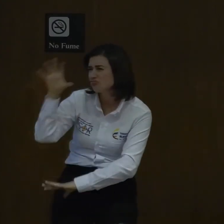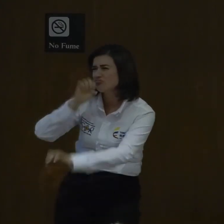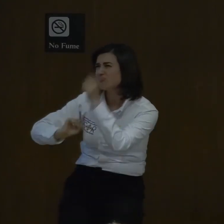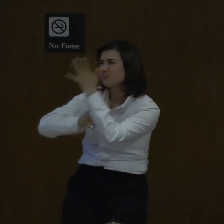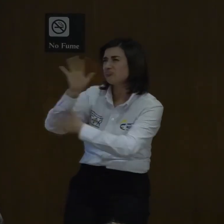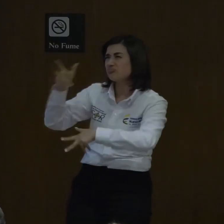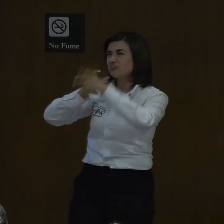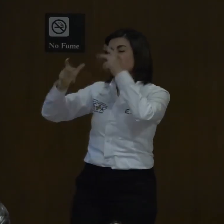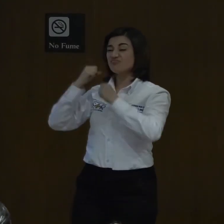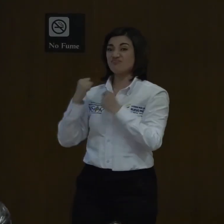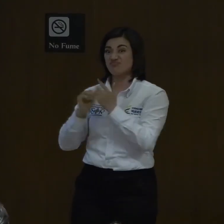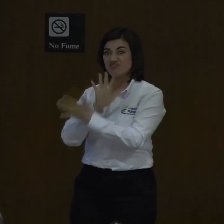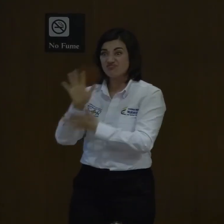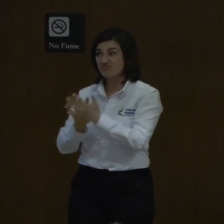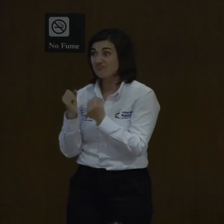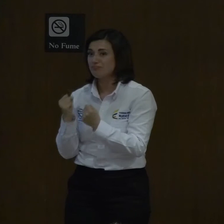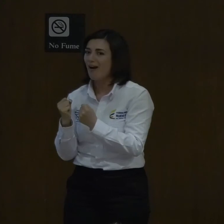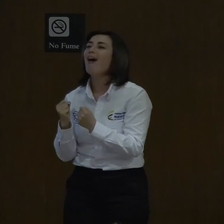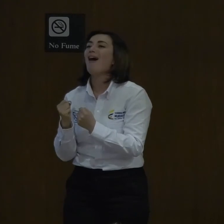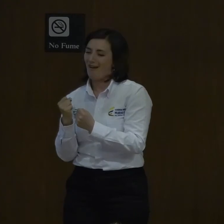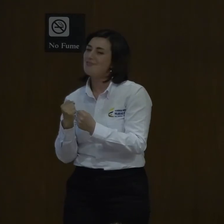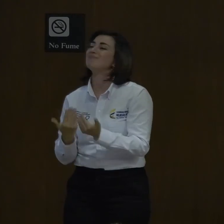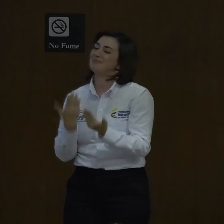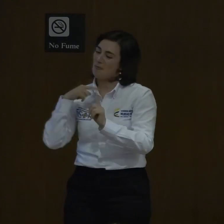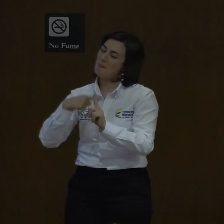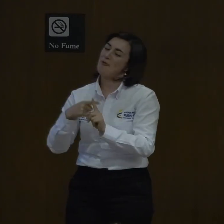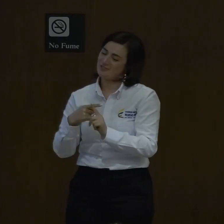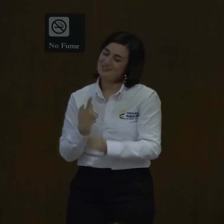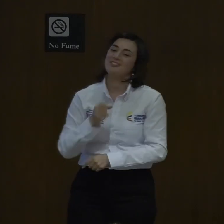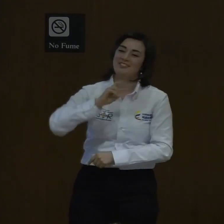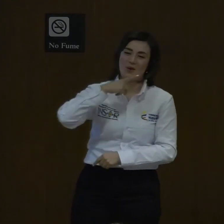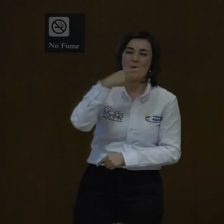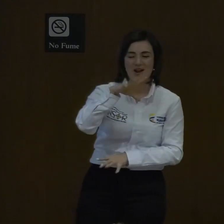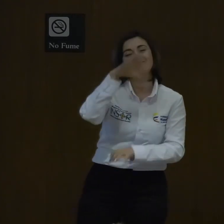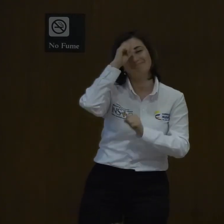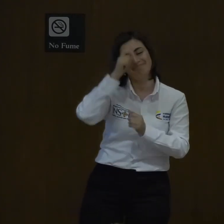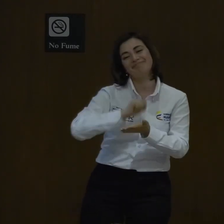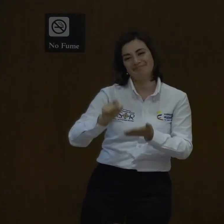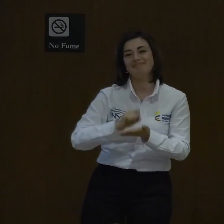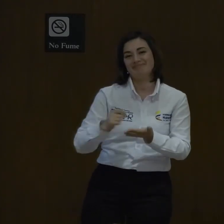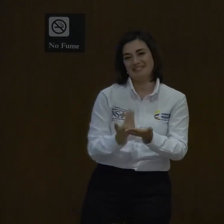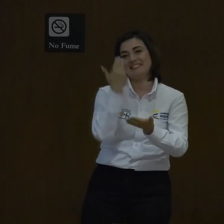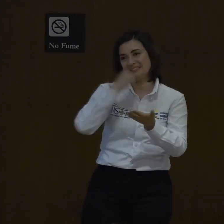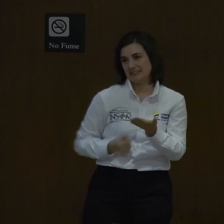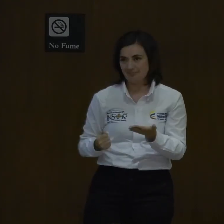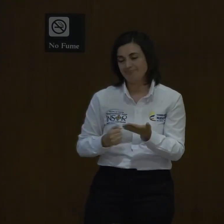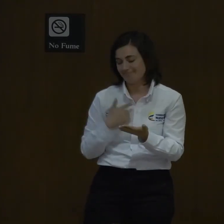lengua de señas da buenos resultados a la hora de aprender la segunda lengua o la lengua